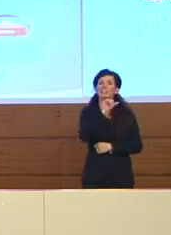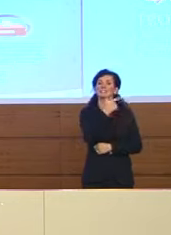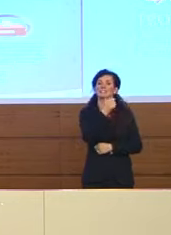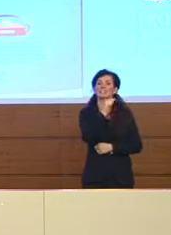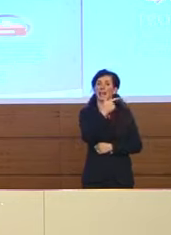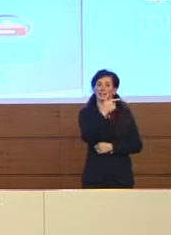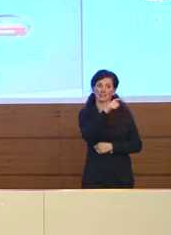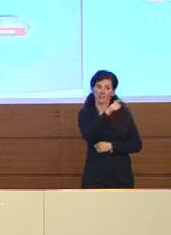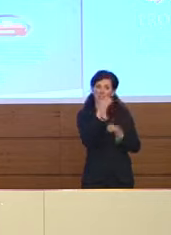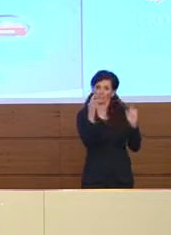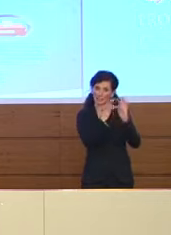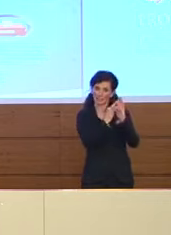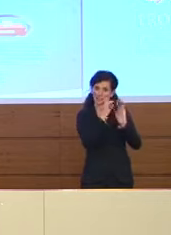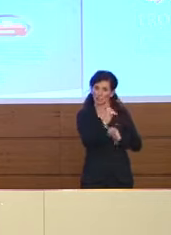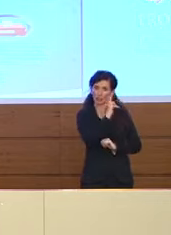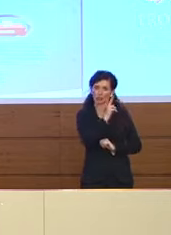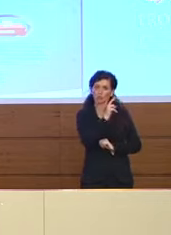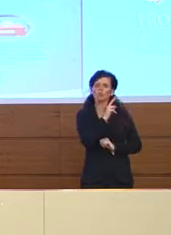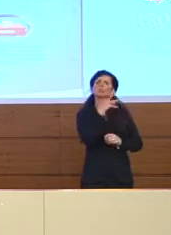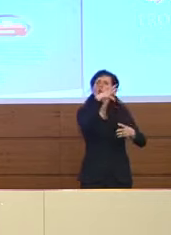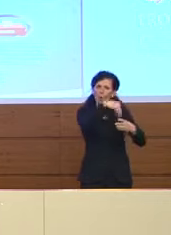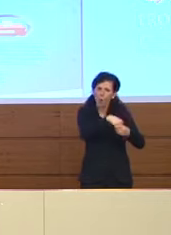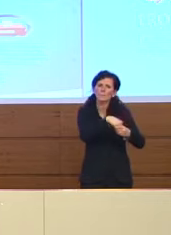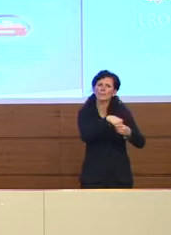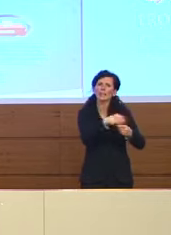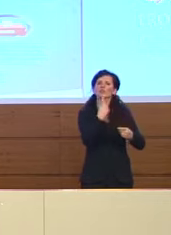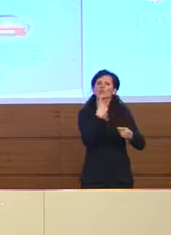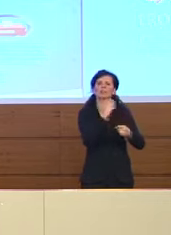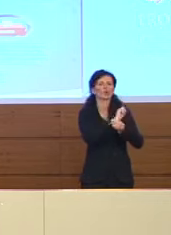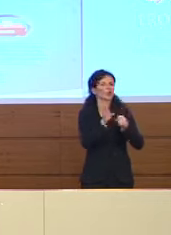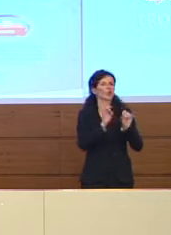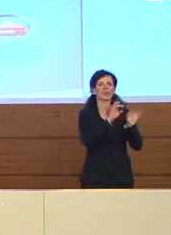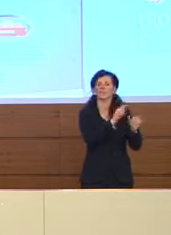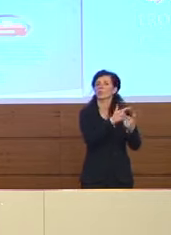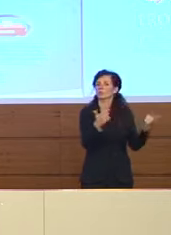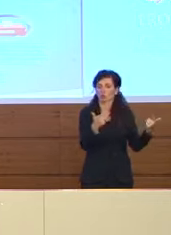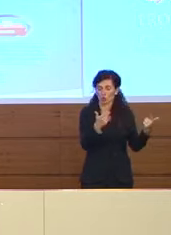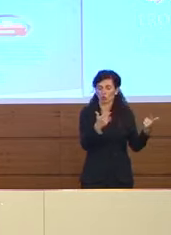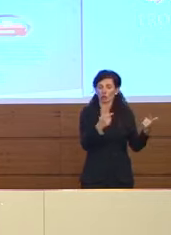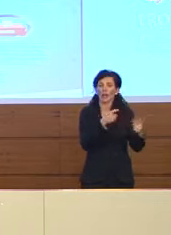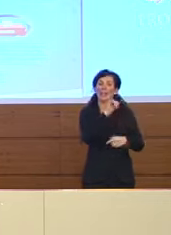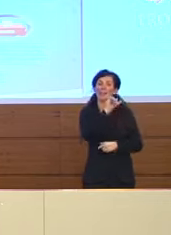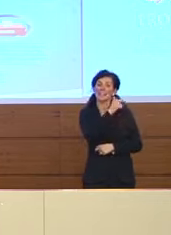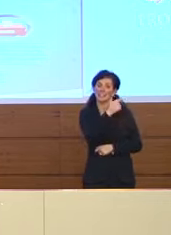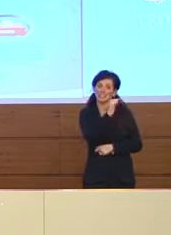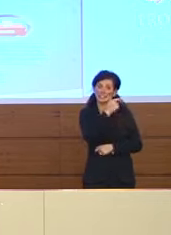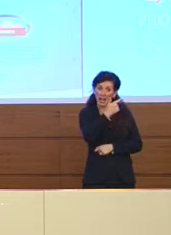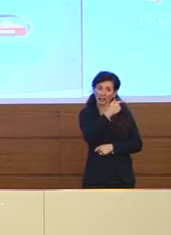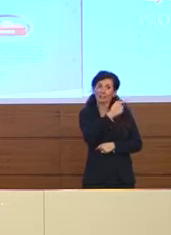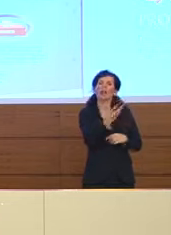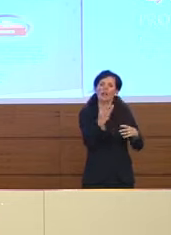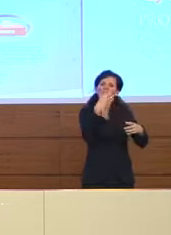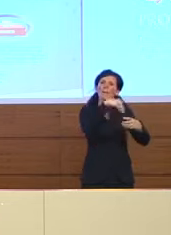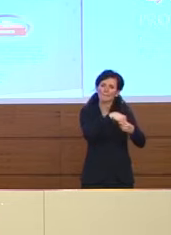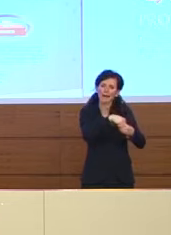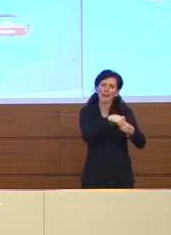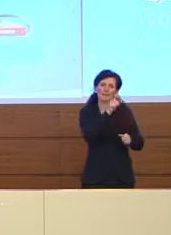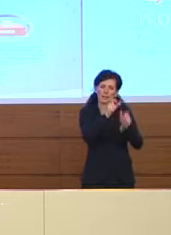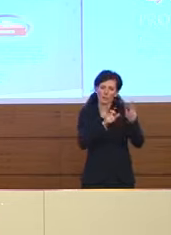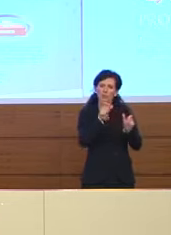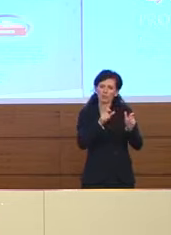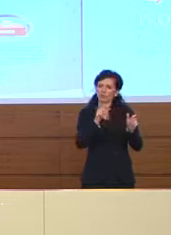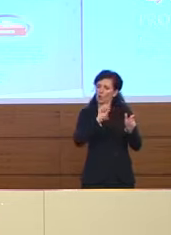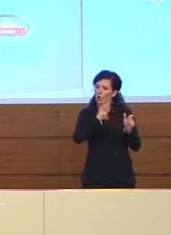deceduti che non sono positivi quindi il dato dell'istat comprende il dato dei nostri deceduti